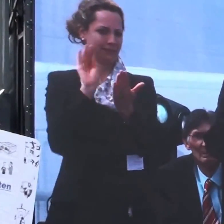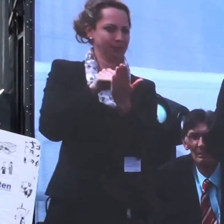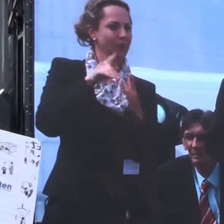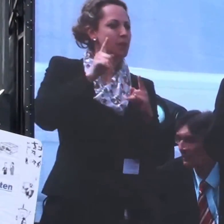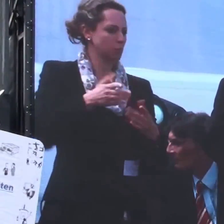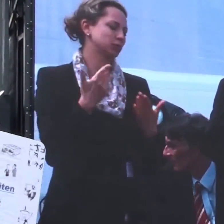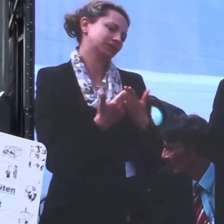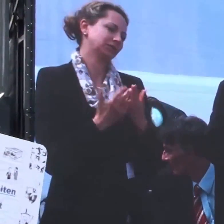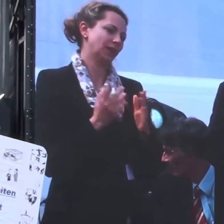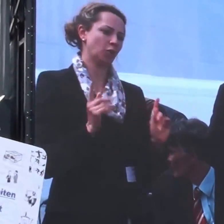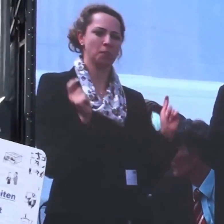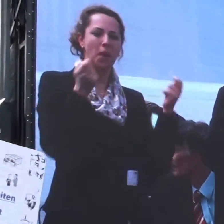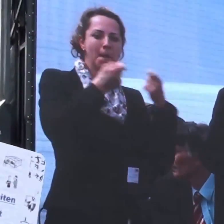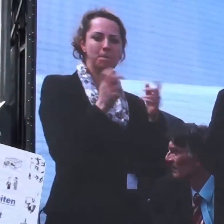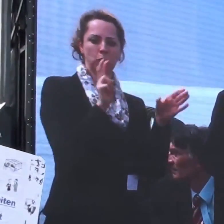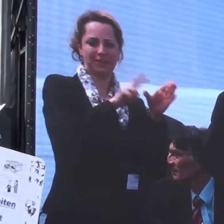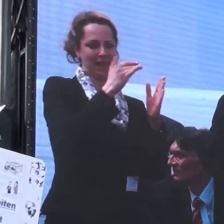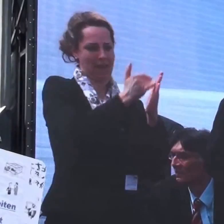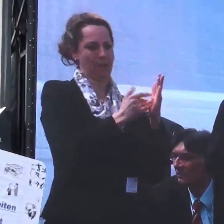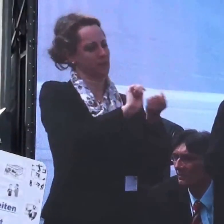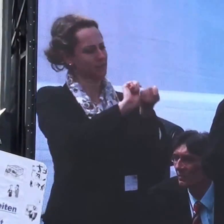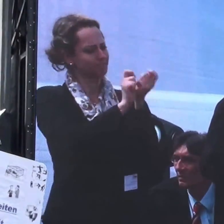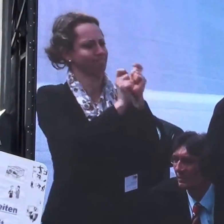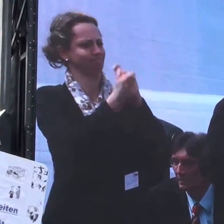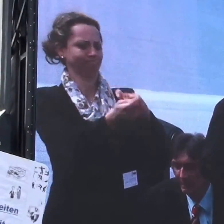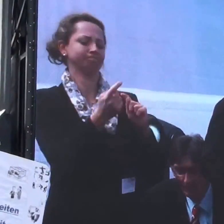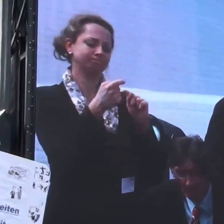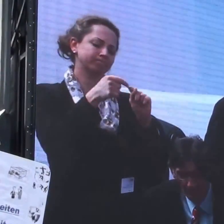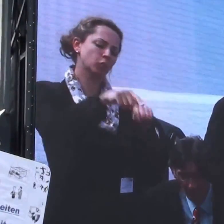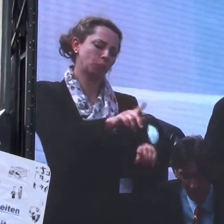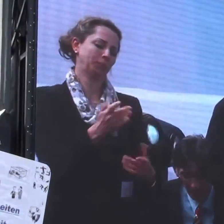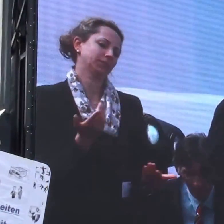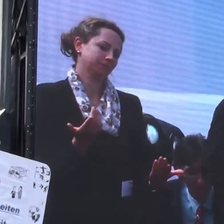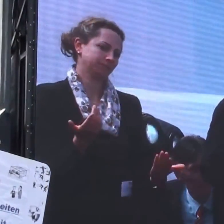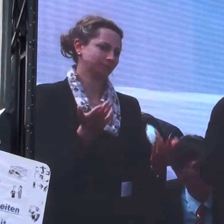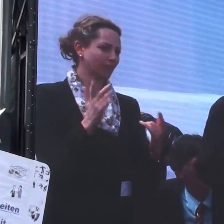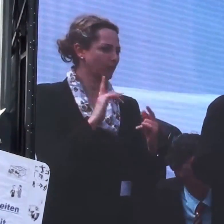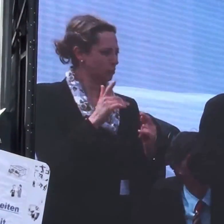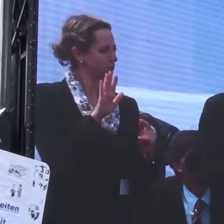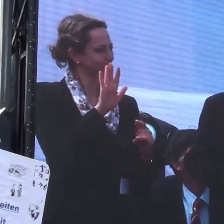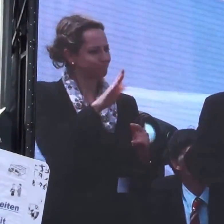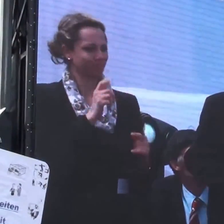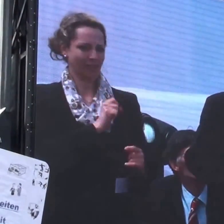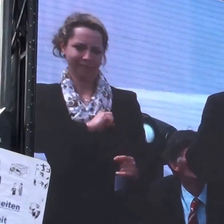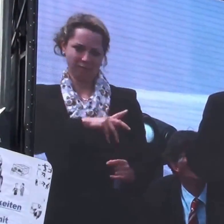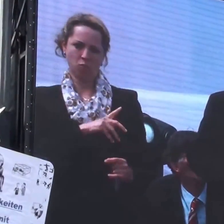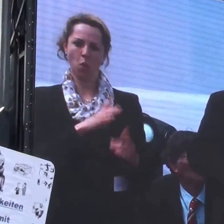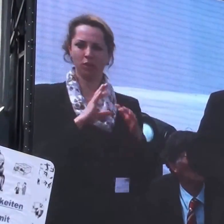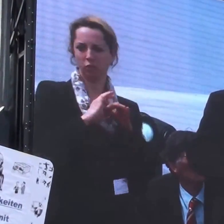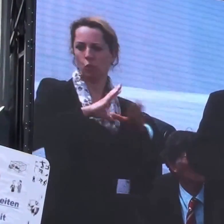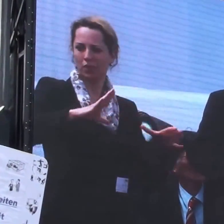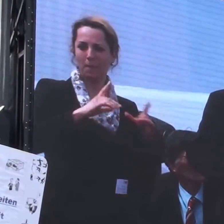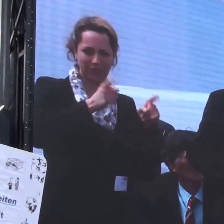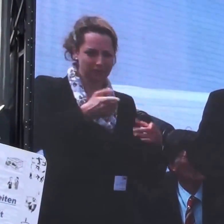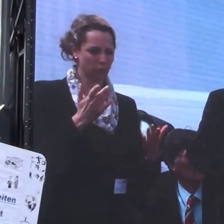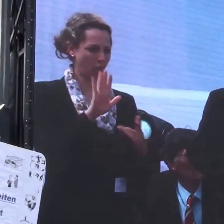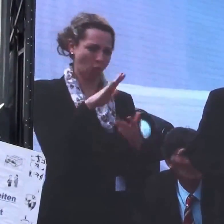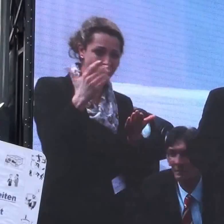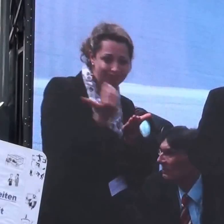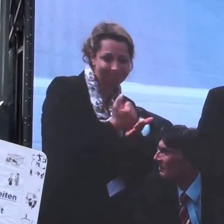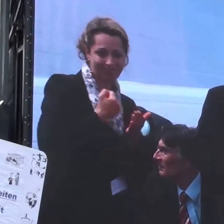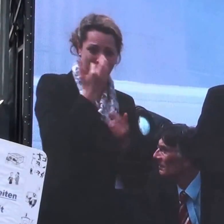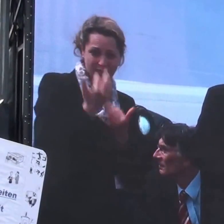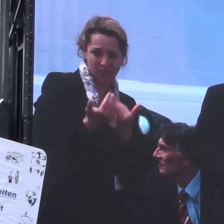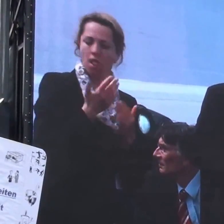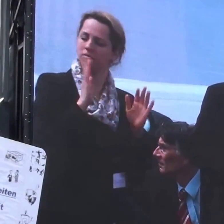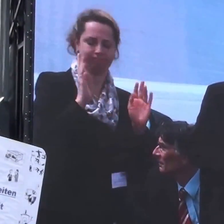dem Bundesteilhabegesetz angehen werden. Das ist eben auch vermögensunabhängig und auch von den Einkünften unabhängig, weitestgehend zu